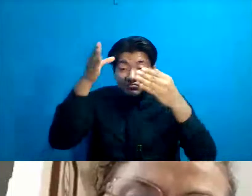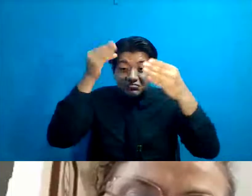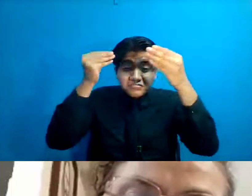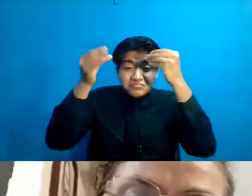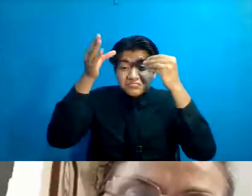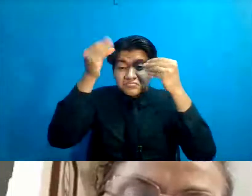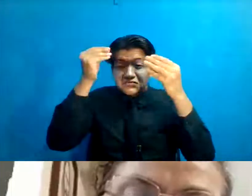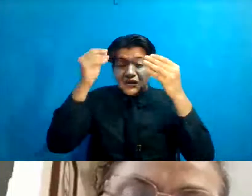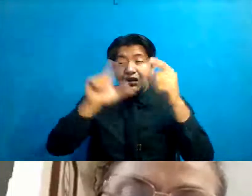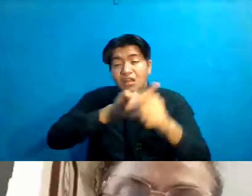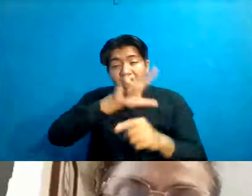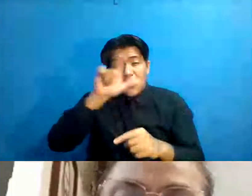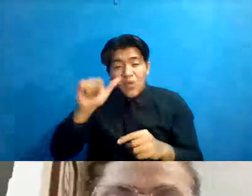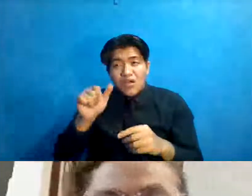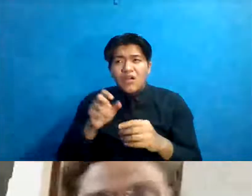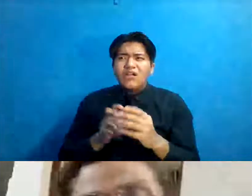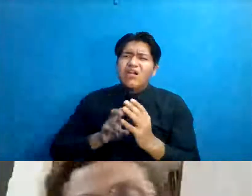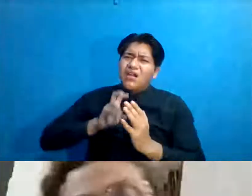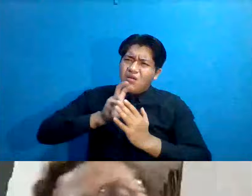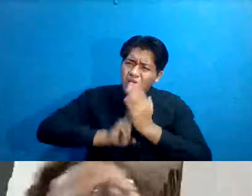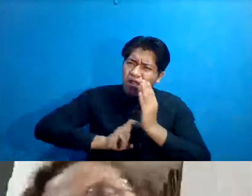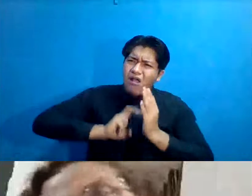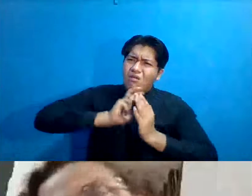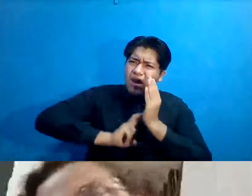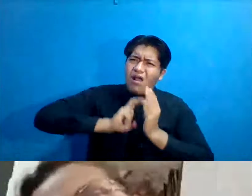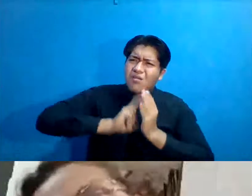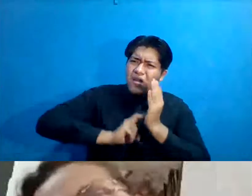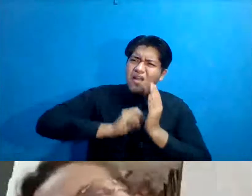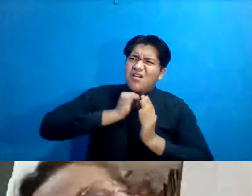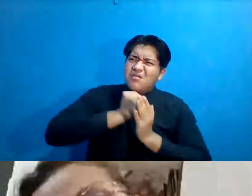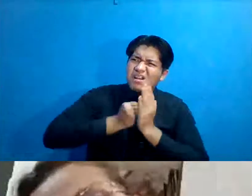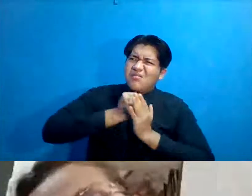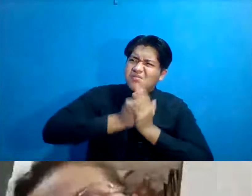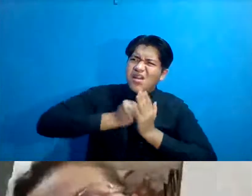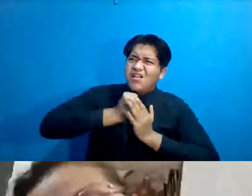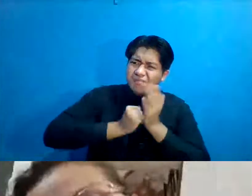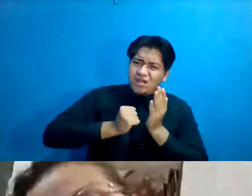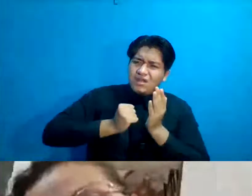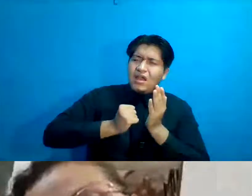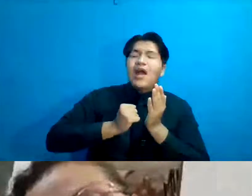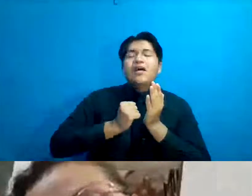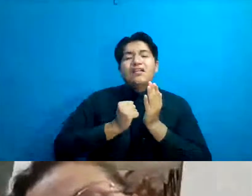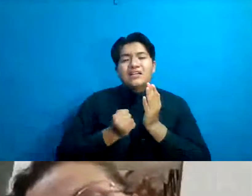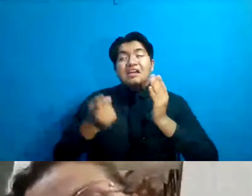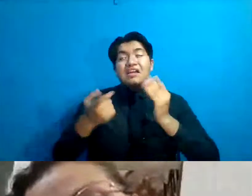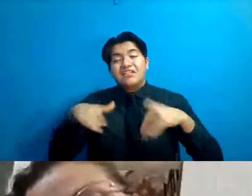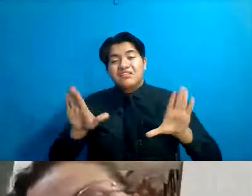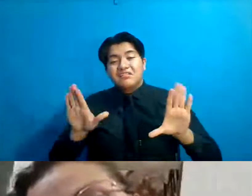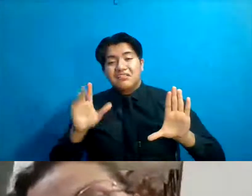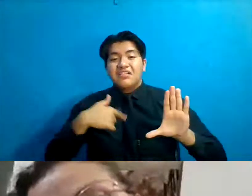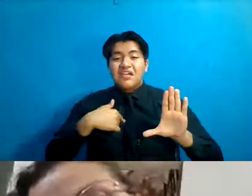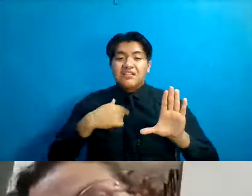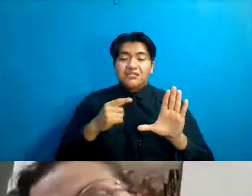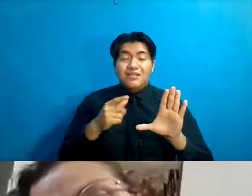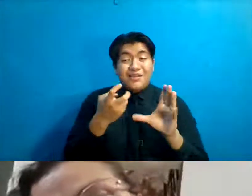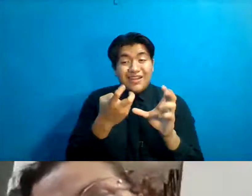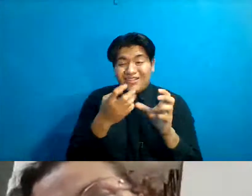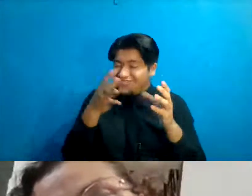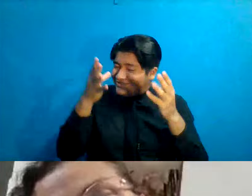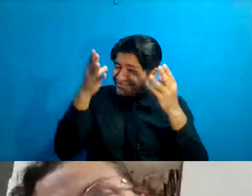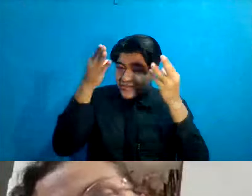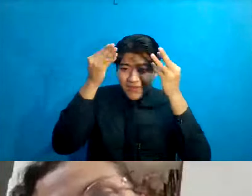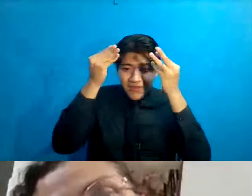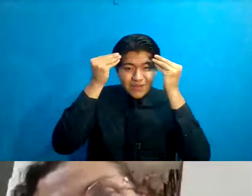de practicar un poco, pues ya empiezas a hablar un poquito el inglés o la lengua extranjera que ustedes hayan elegido, ¿no? Ese es el aprendizaje. Y